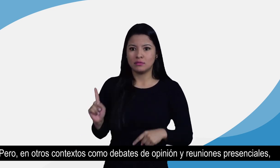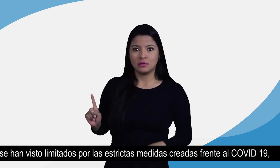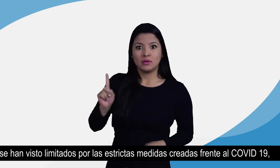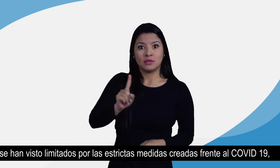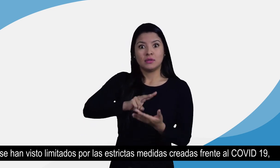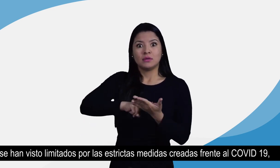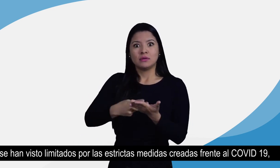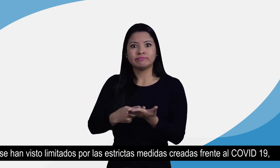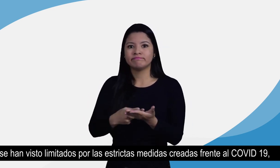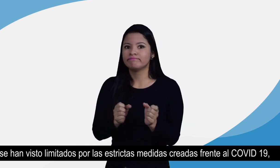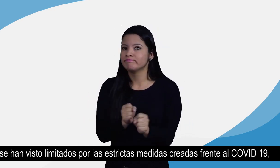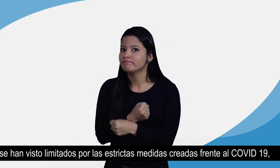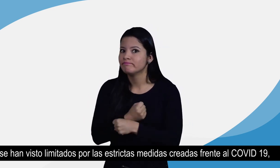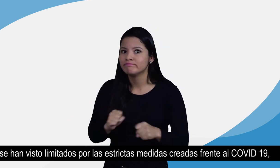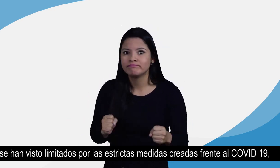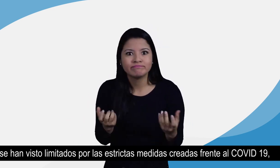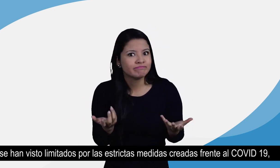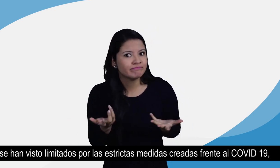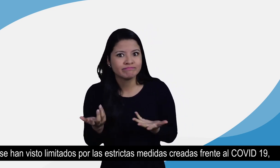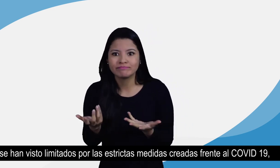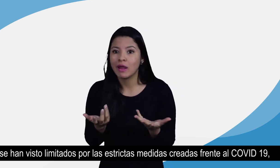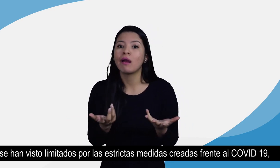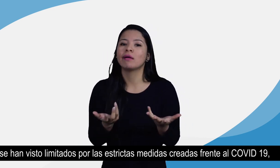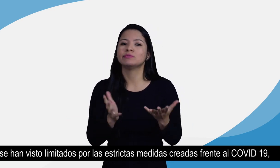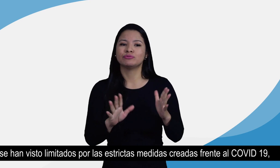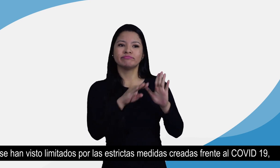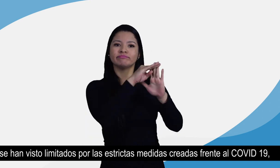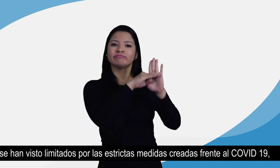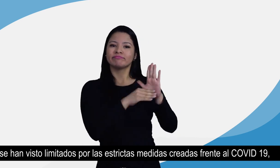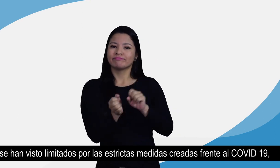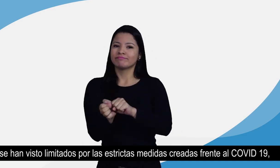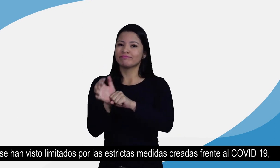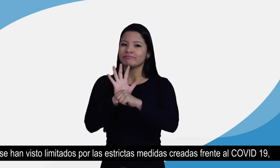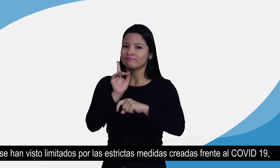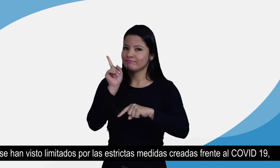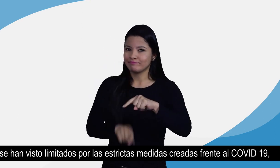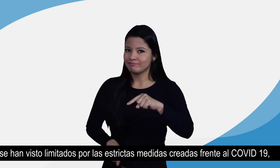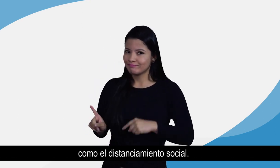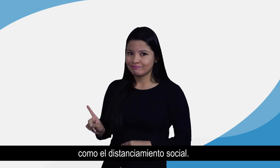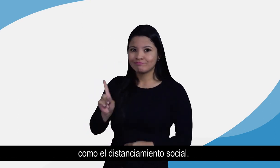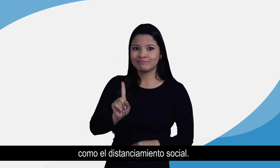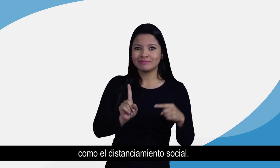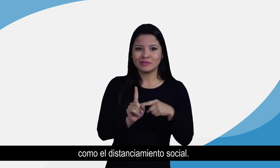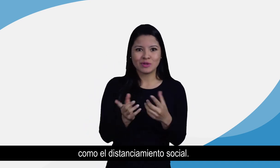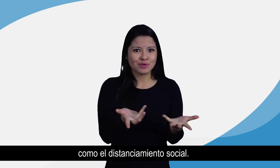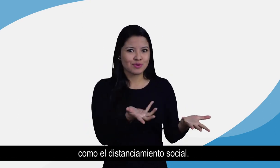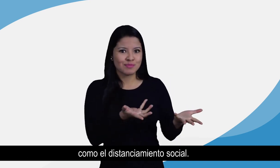se ha visto limitado por las estrictas medidas creadas frente al COVID-19 como el distanciamiento social.